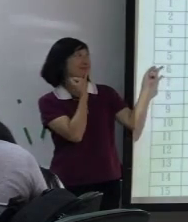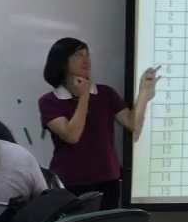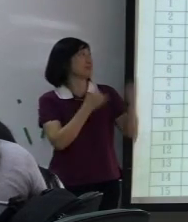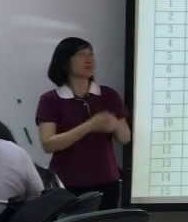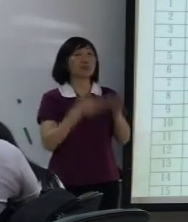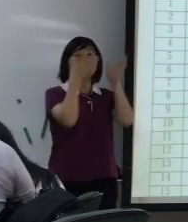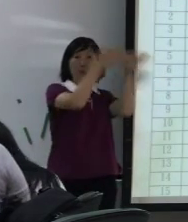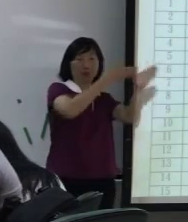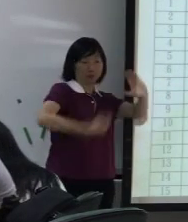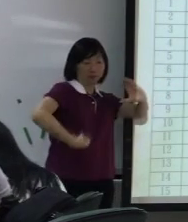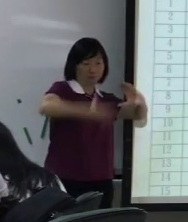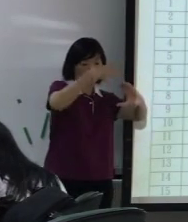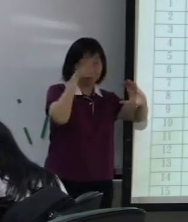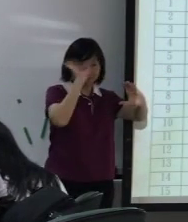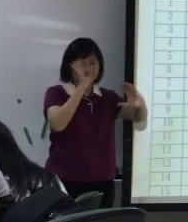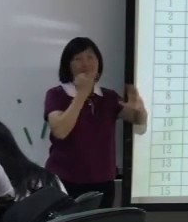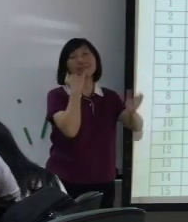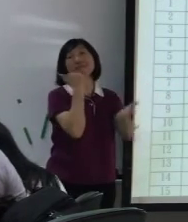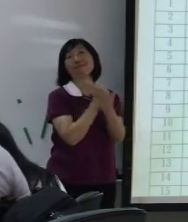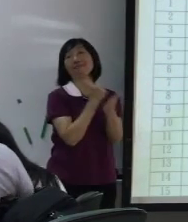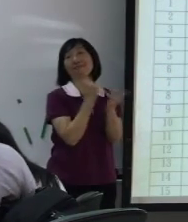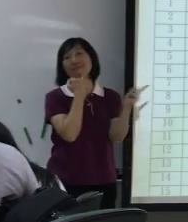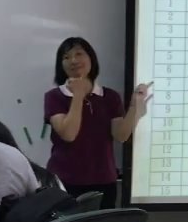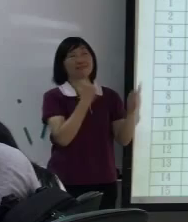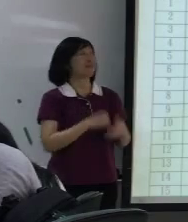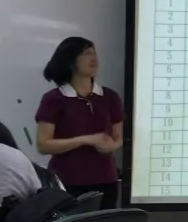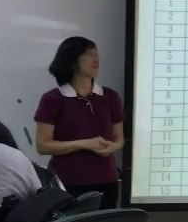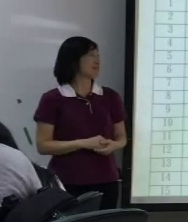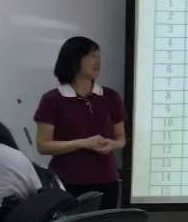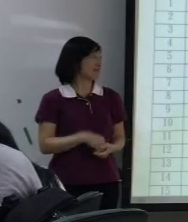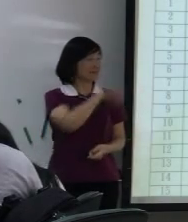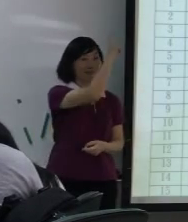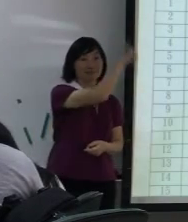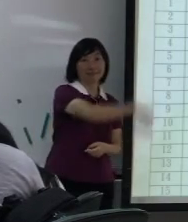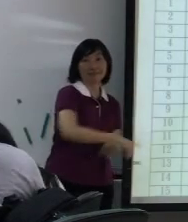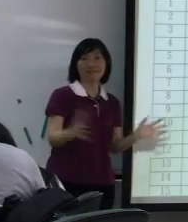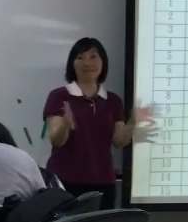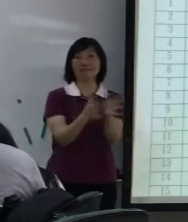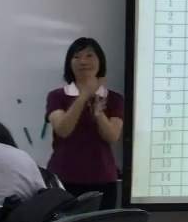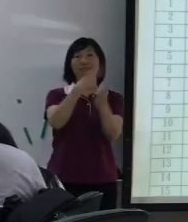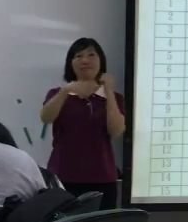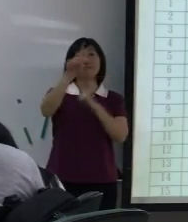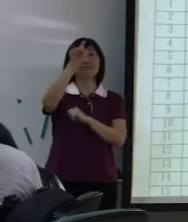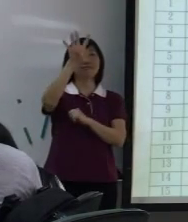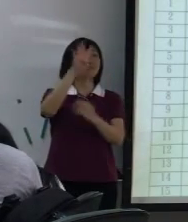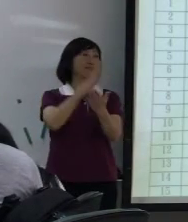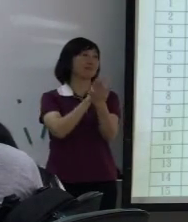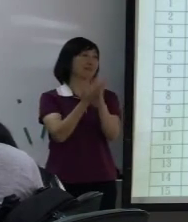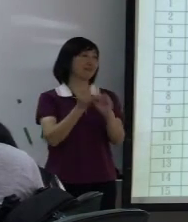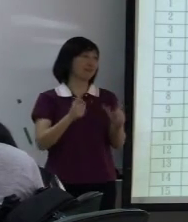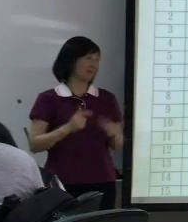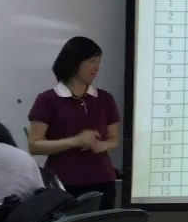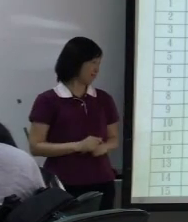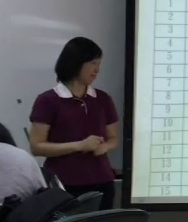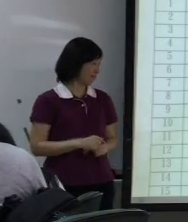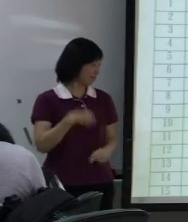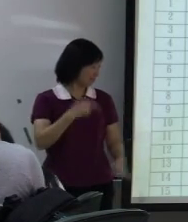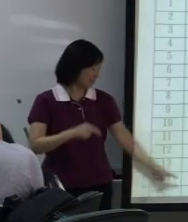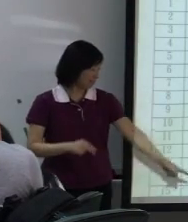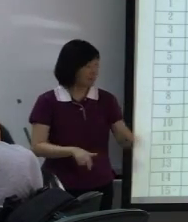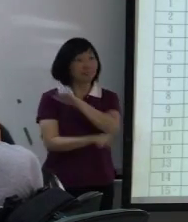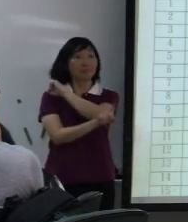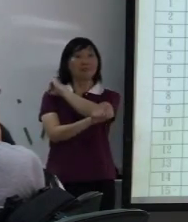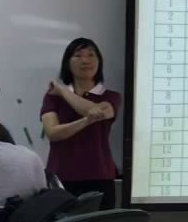里面找到。好，那这里面一共有14类，另外还有一类是复选